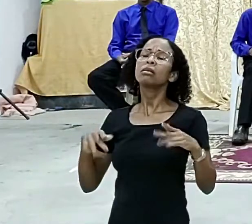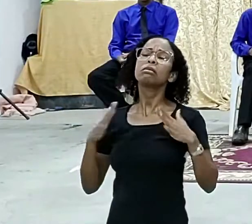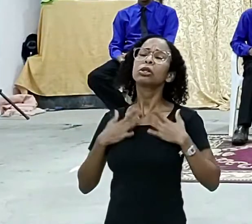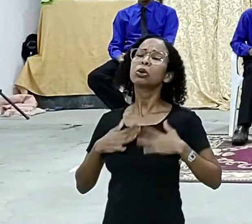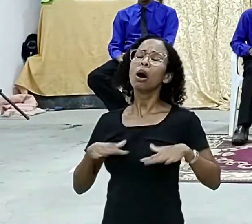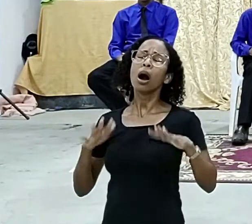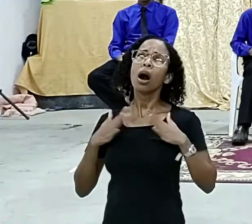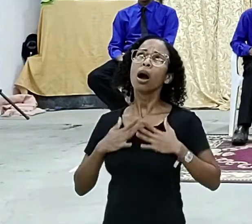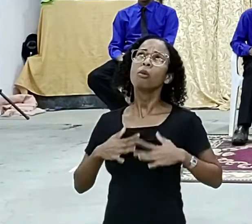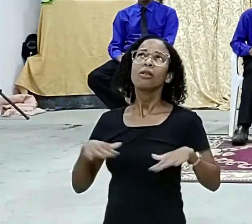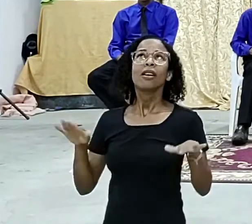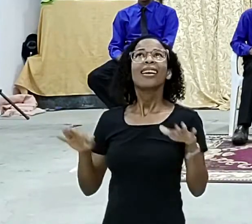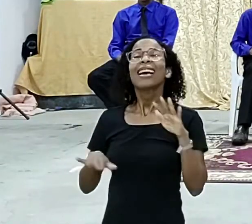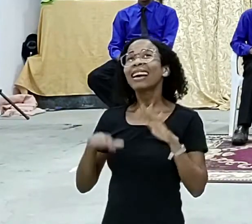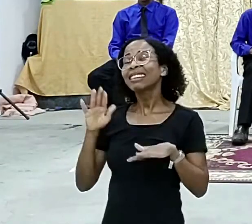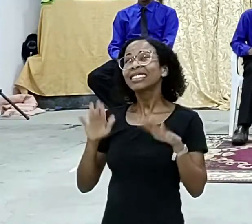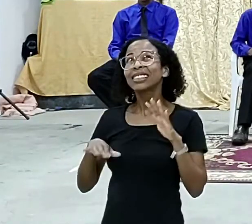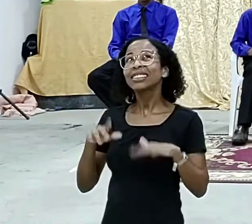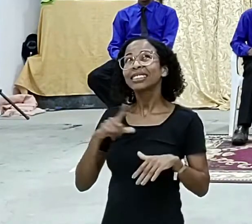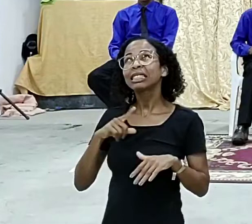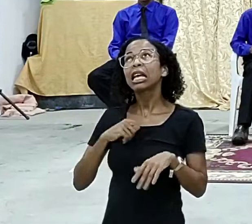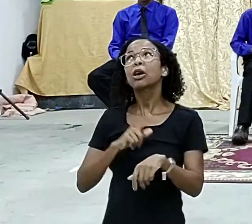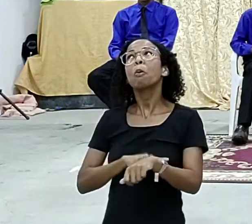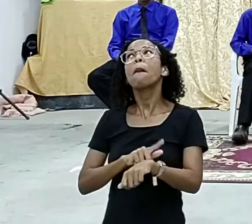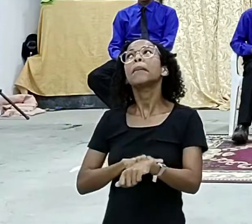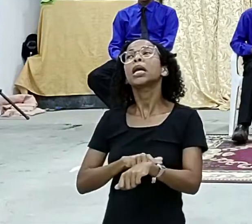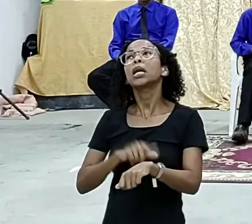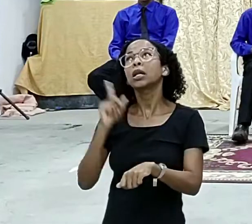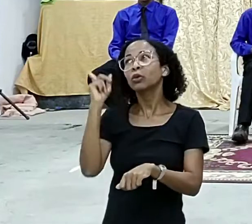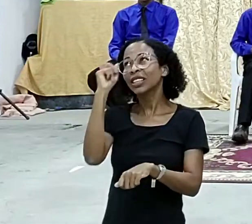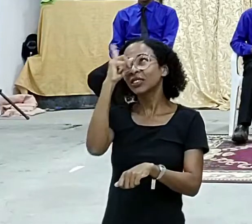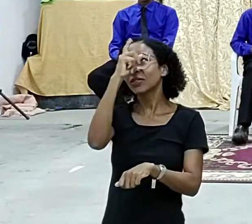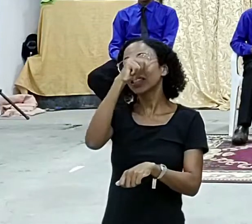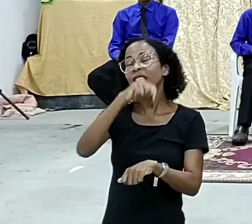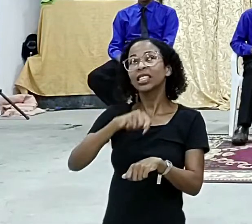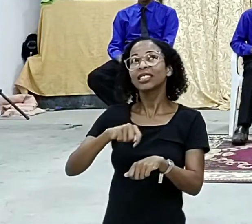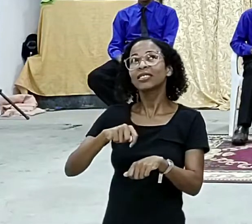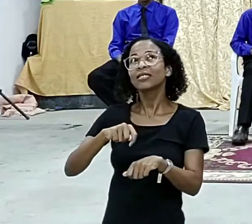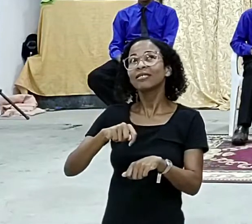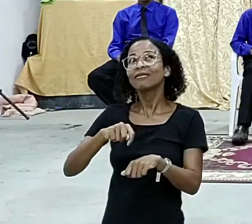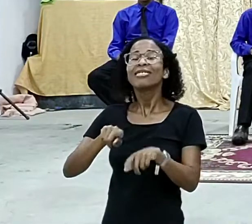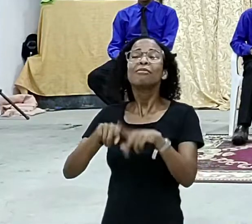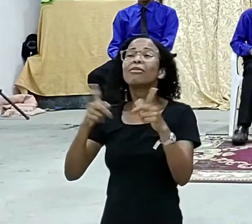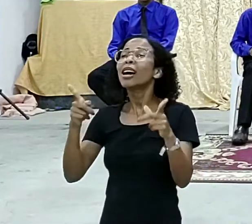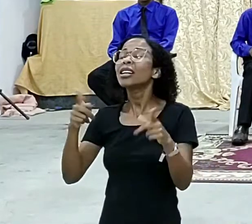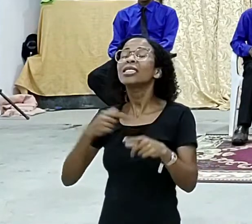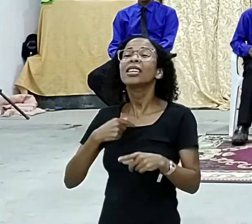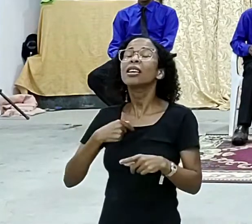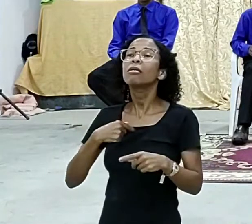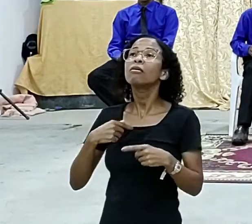Temos nossos momentos difíceis, mas se tranquilizamos com o Senhor.